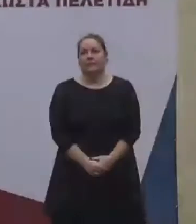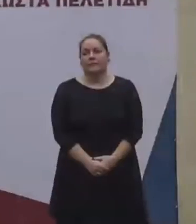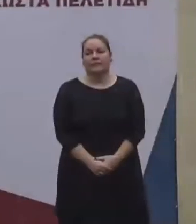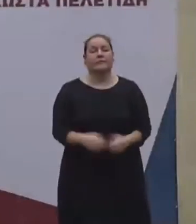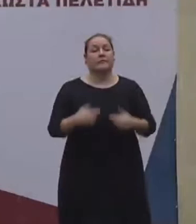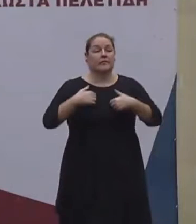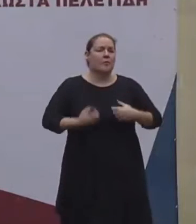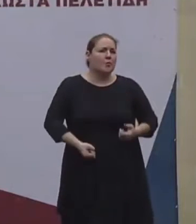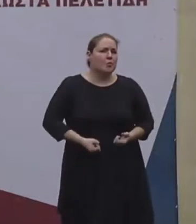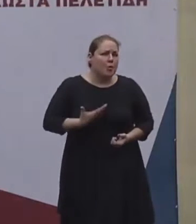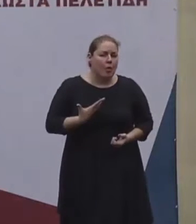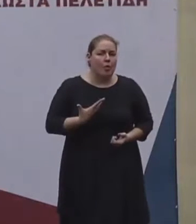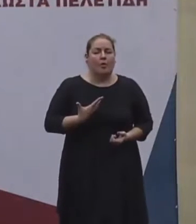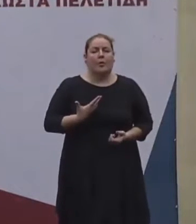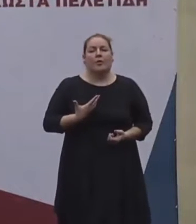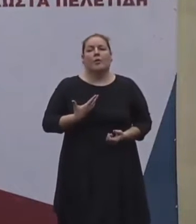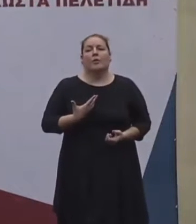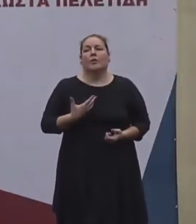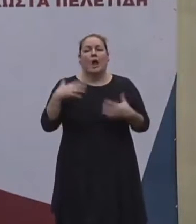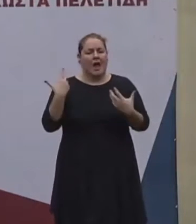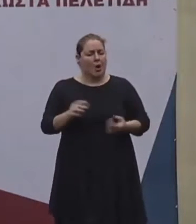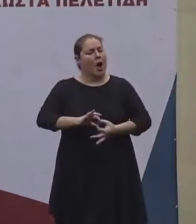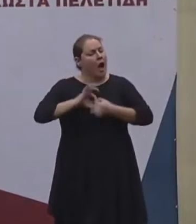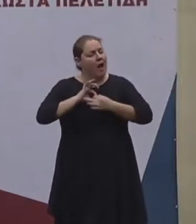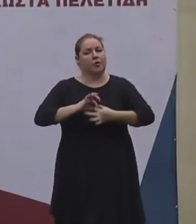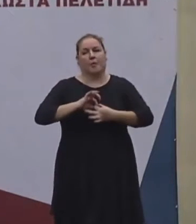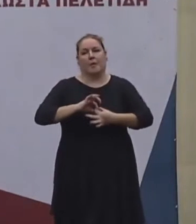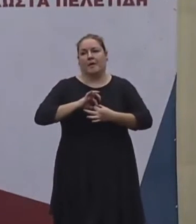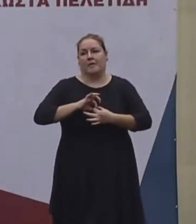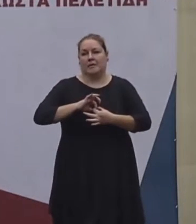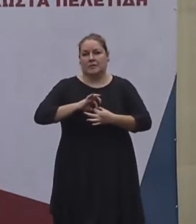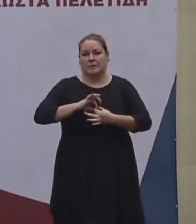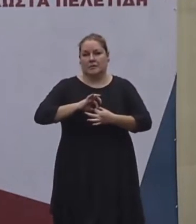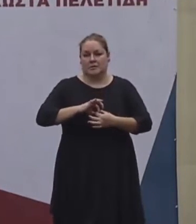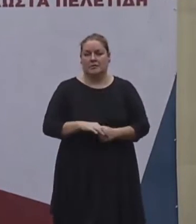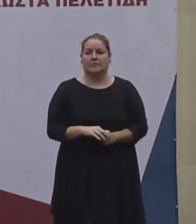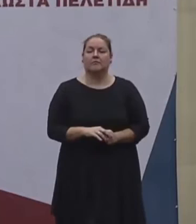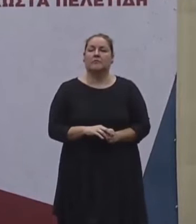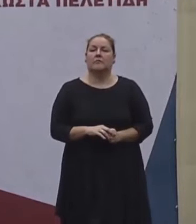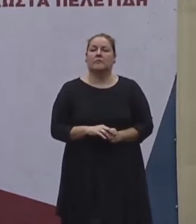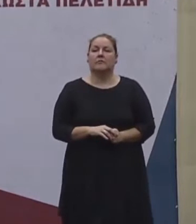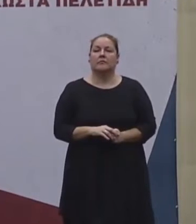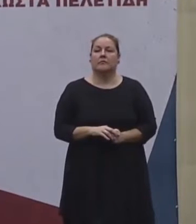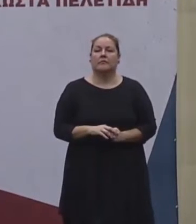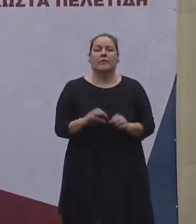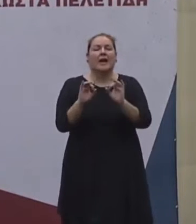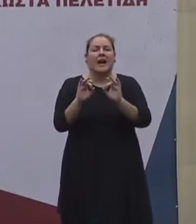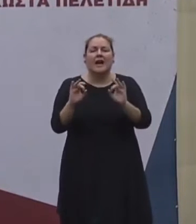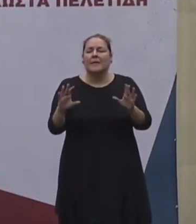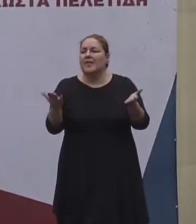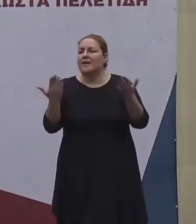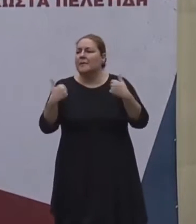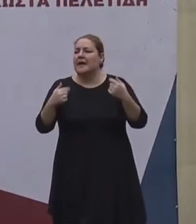Και έχω την αίσθηση, ή καλύτερα την πεποίθηση, πως ουδεμία και ουδέναν